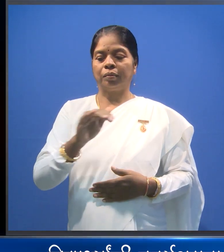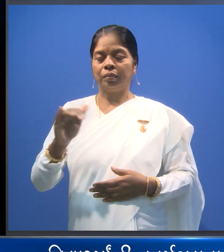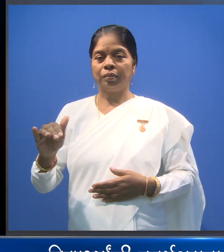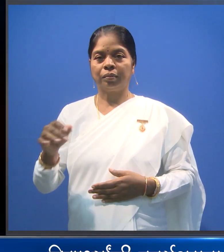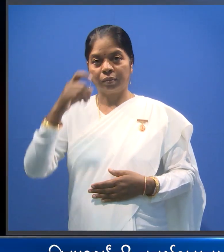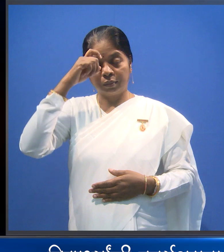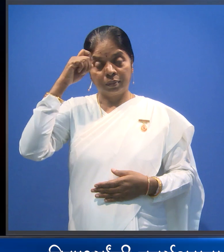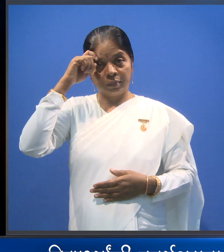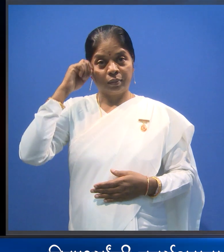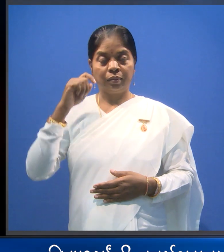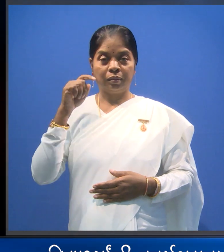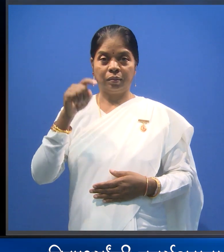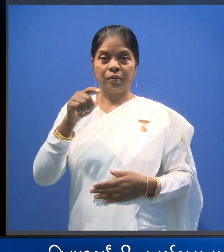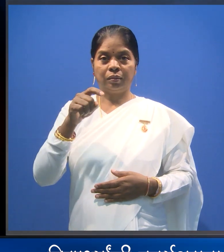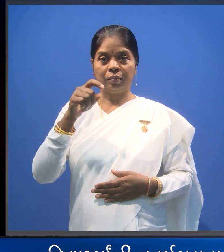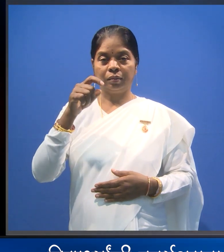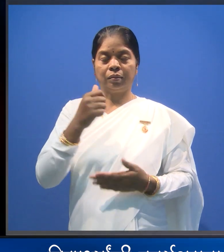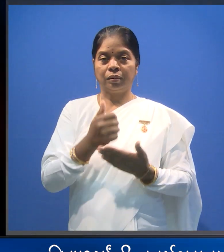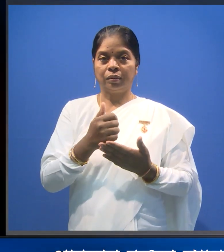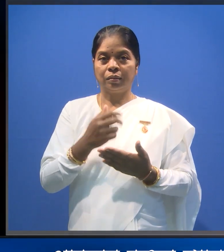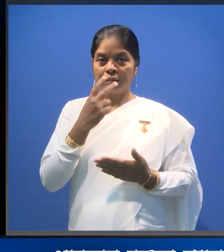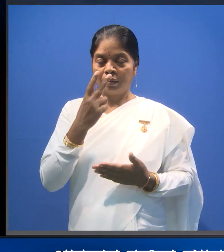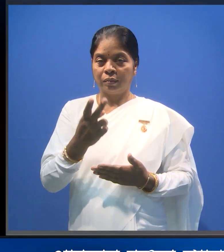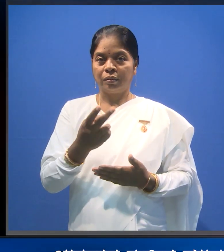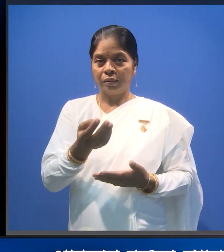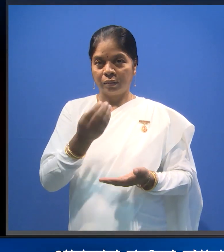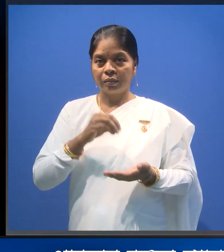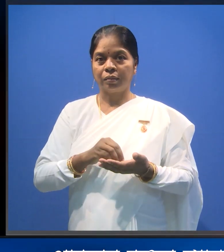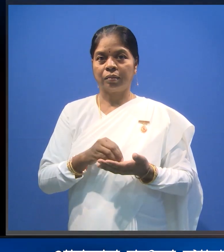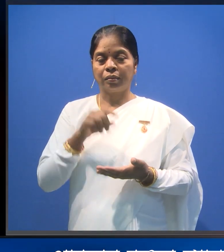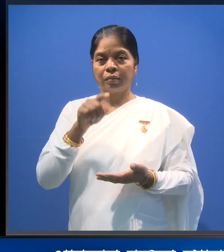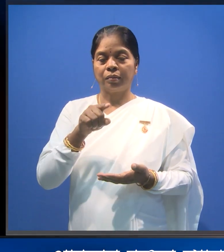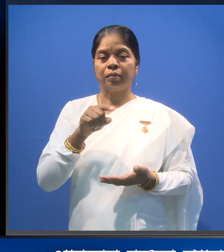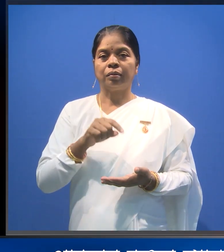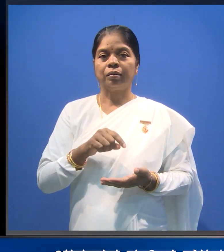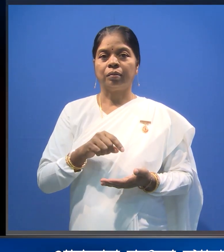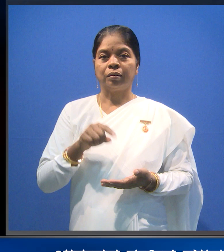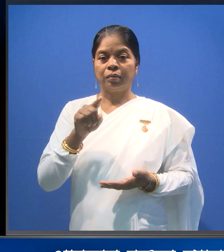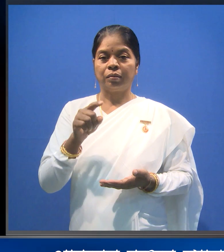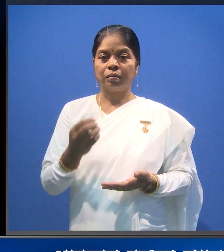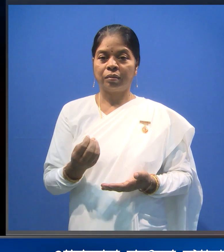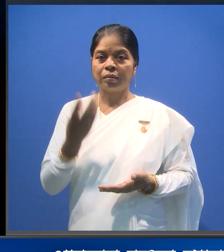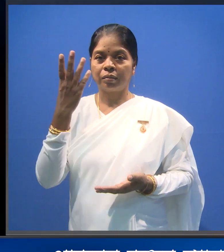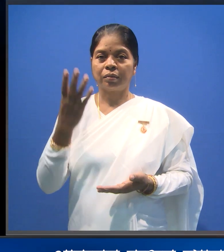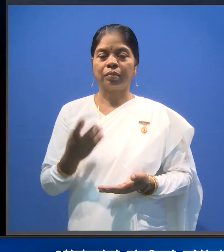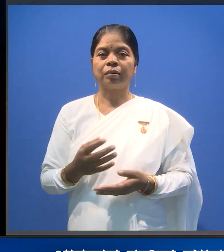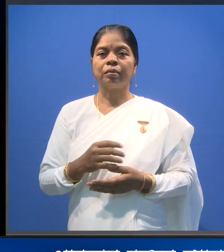विद्यार्थ्यांची कार्यक्षमता आणि उपयोगिता यांचे आकलन करून त्याला तो उत्कृष्ट